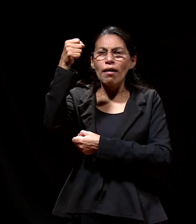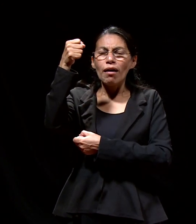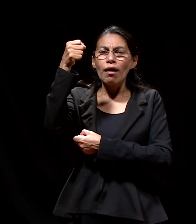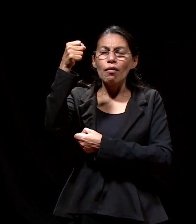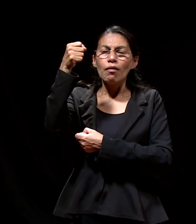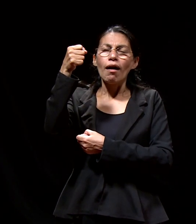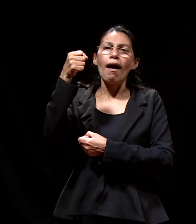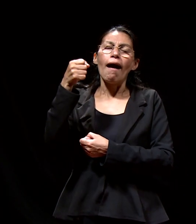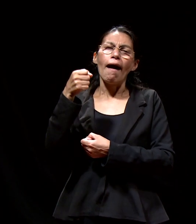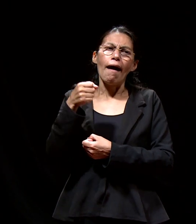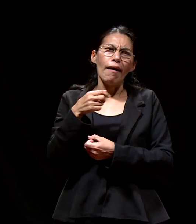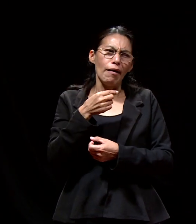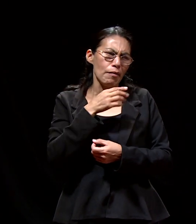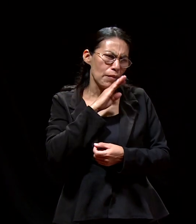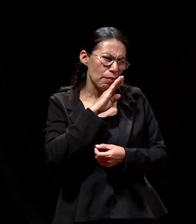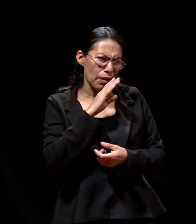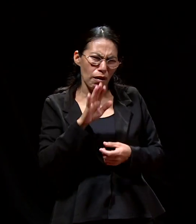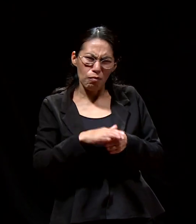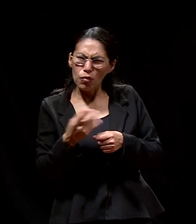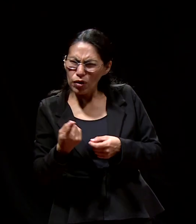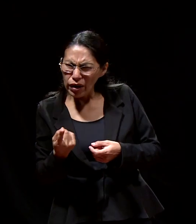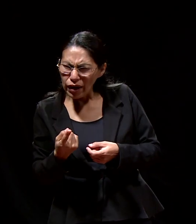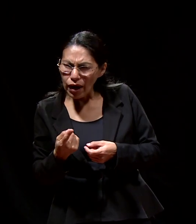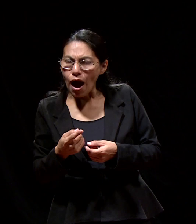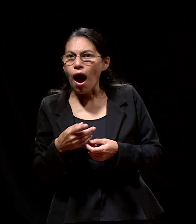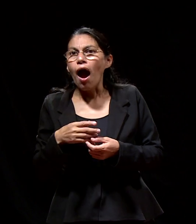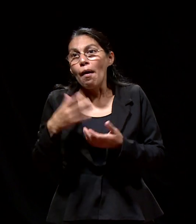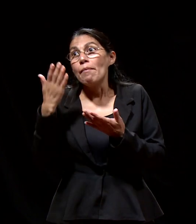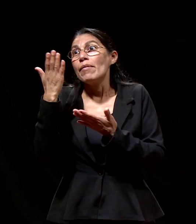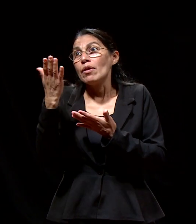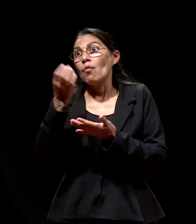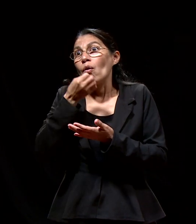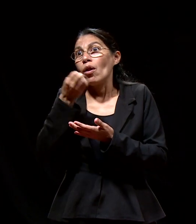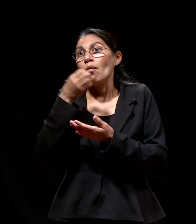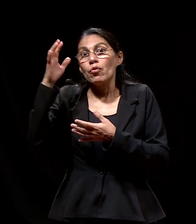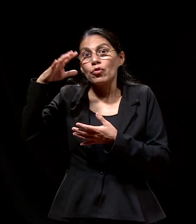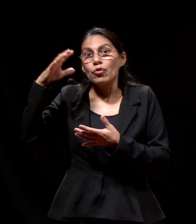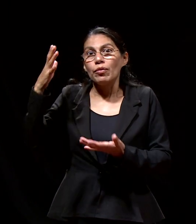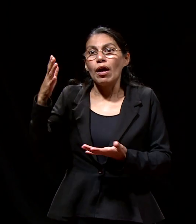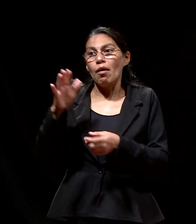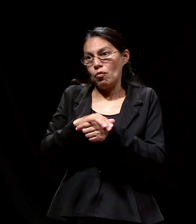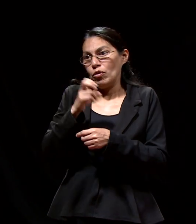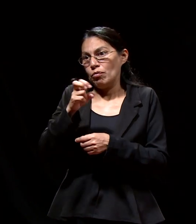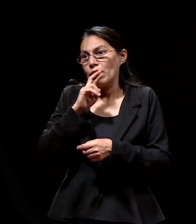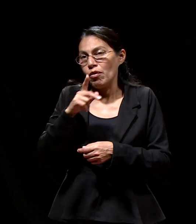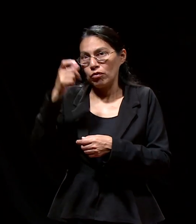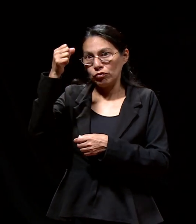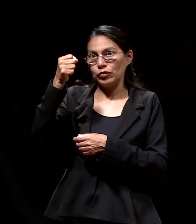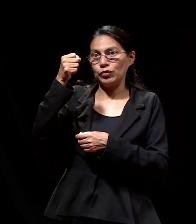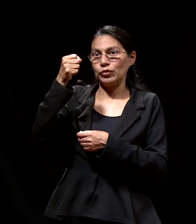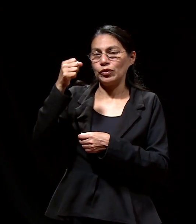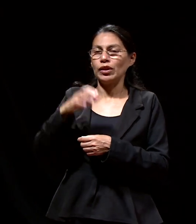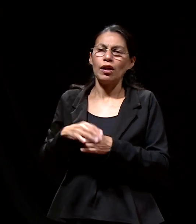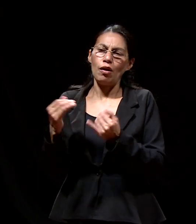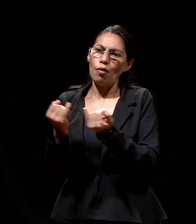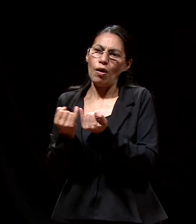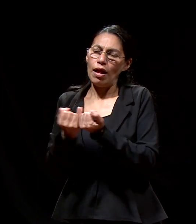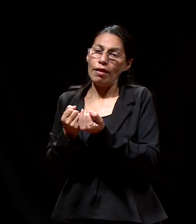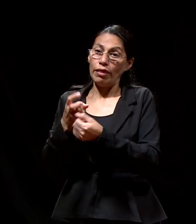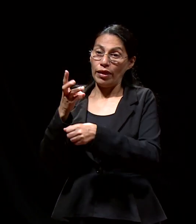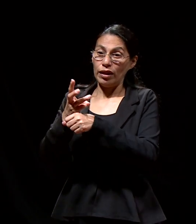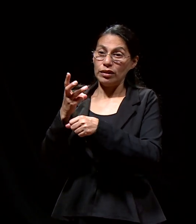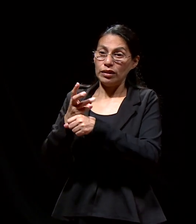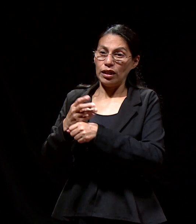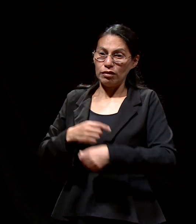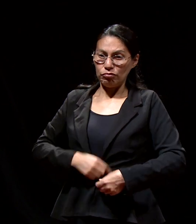fue muy similar cuando pedimos un niño y una niña y era el tercer ultrasonido y la